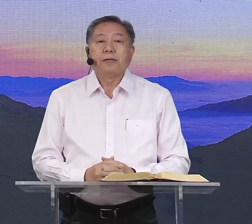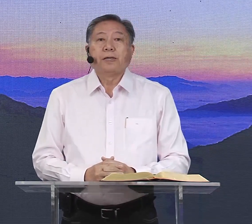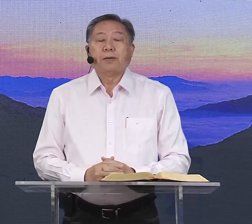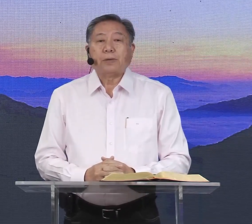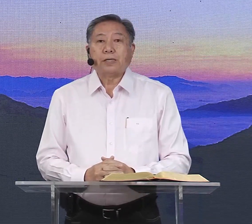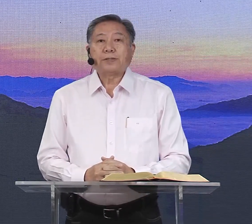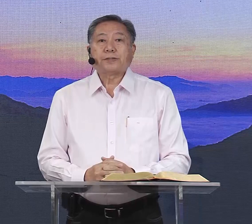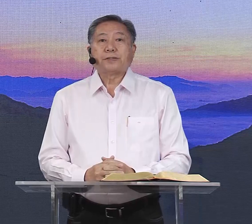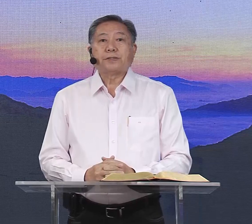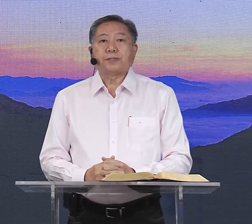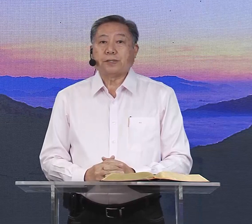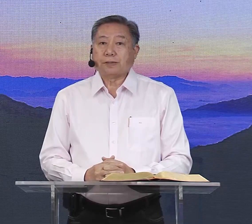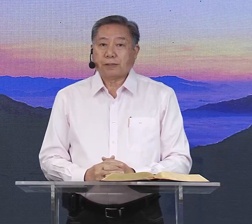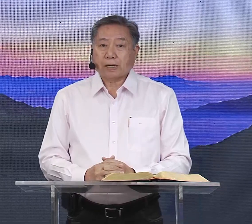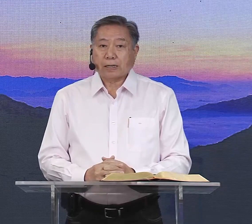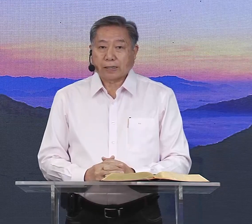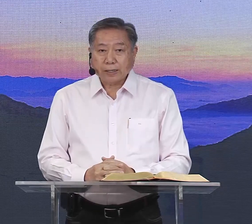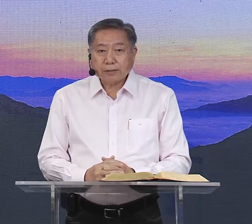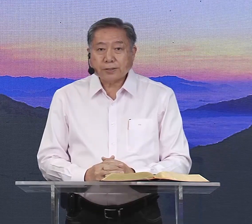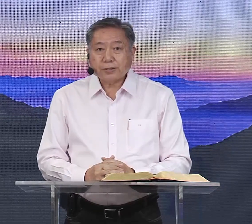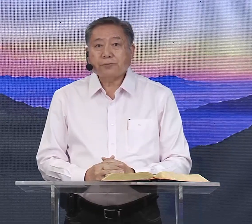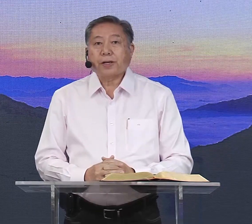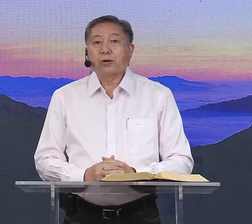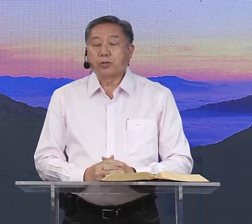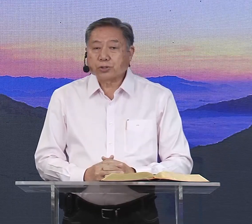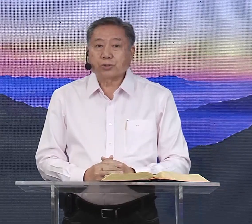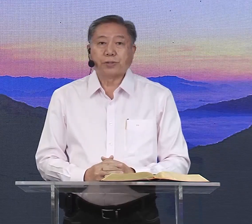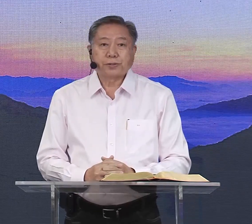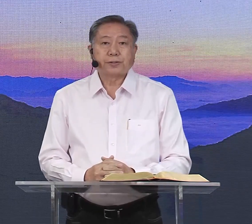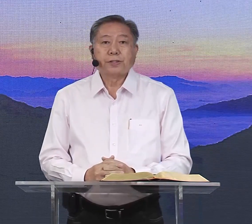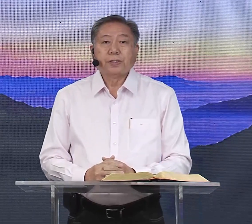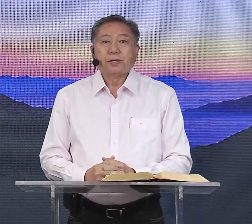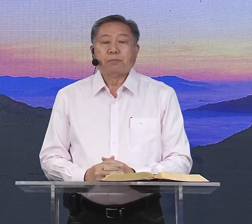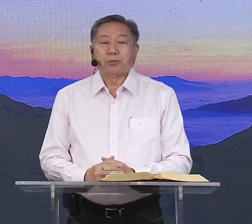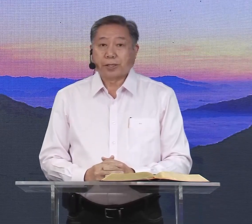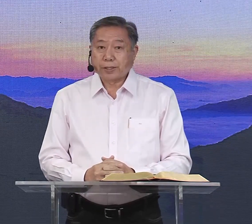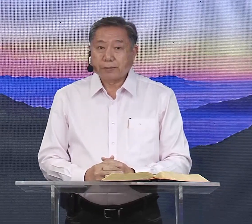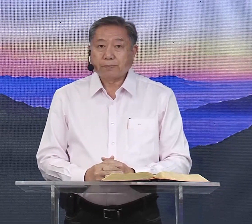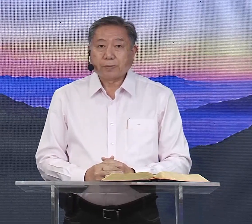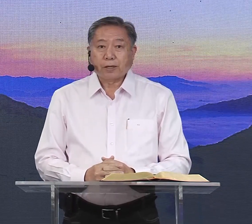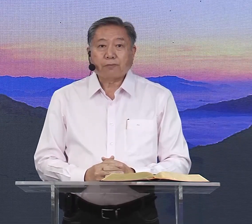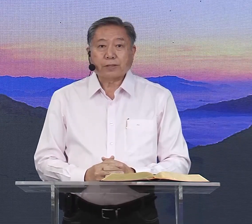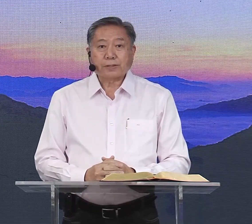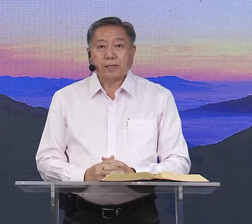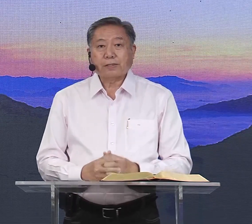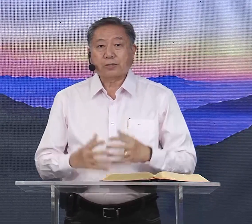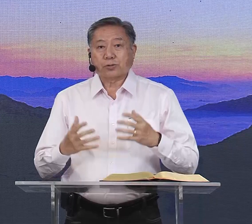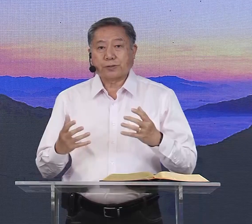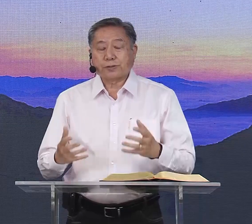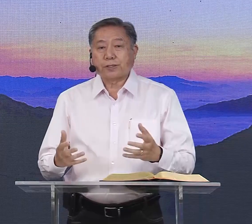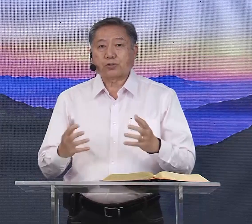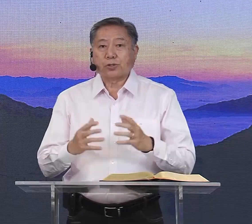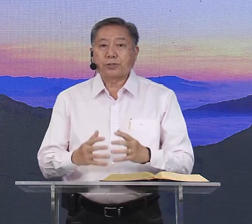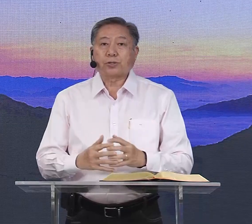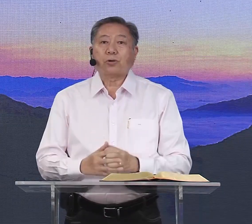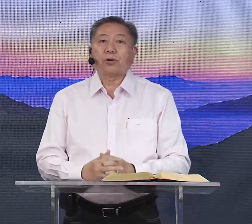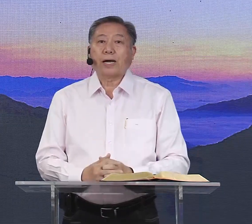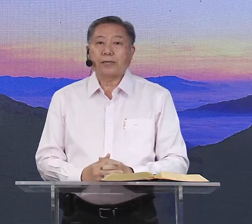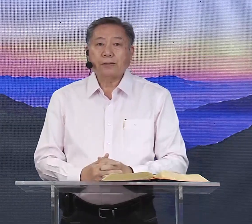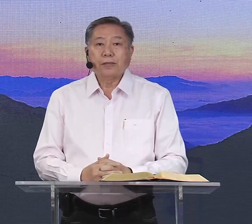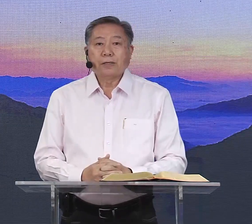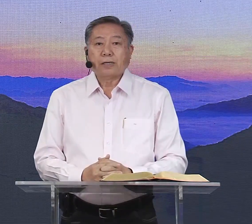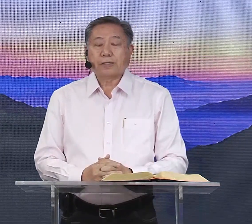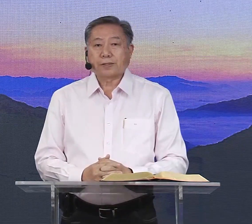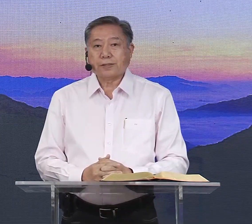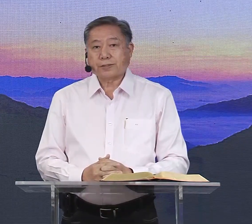gratuita, mas se aqueles que tiverem condições poderem, né, fazer além das suas inscrições,